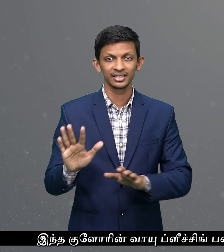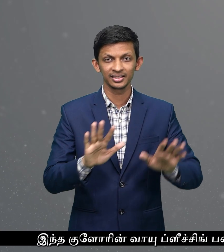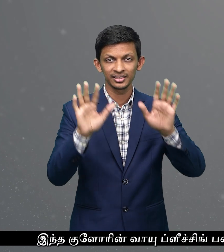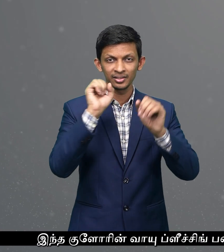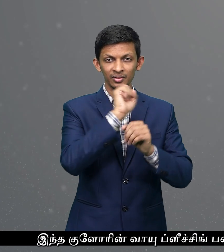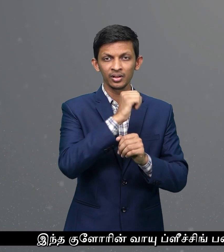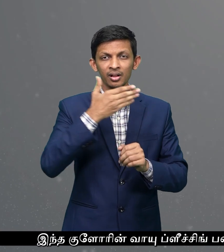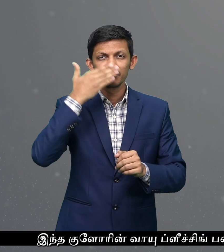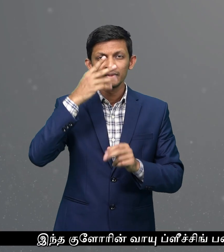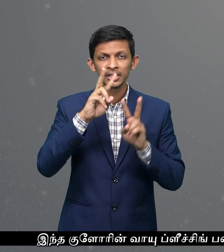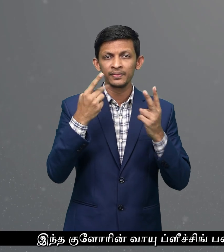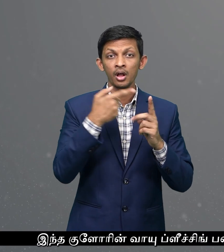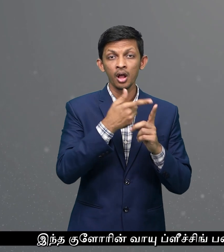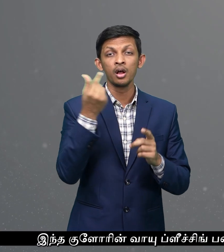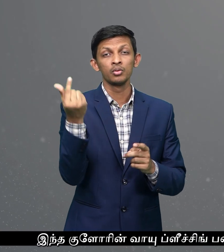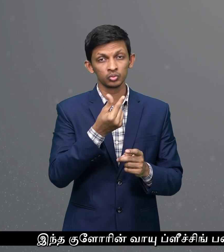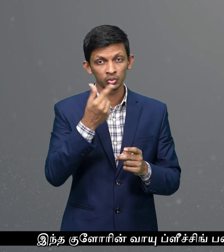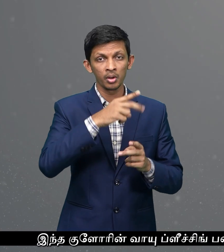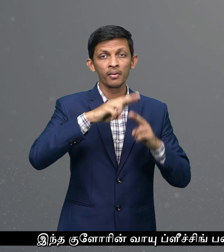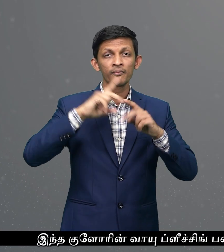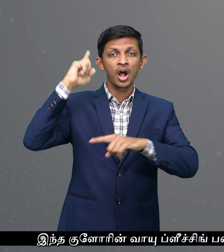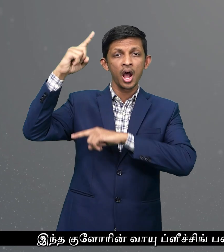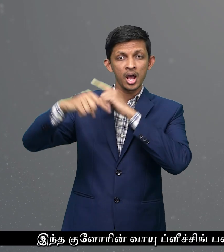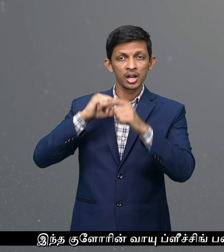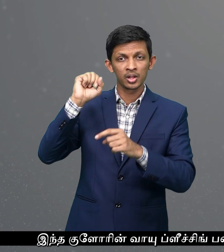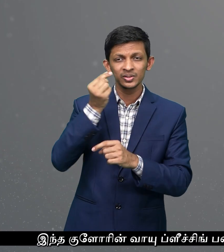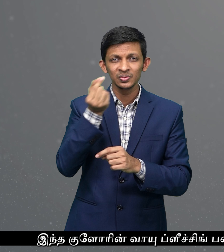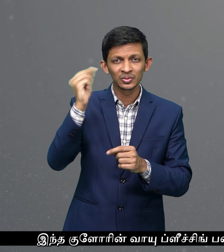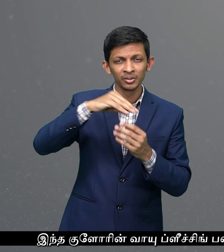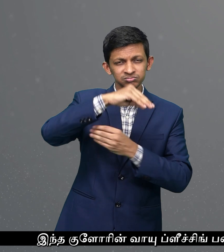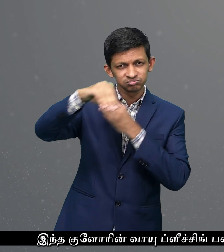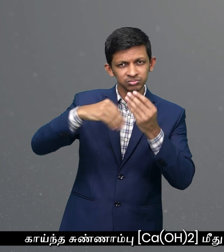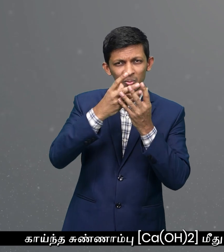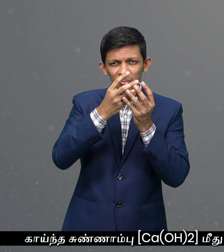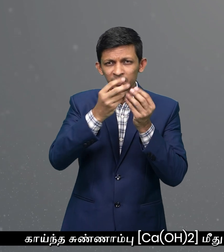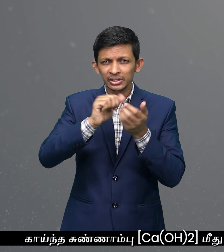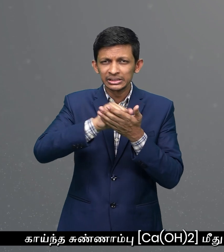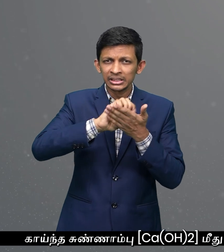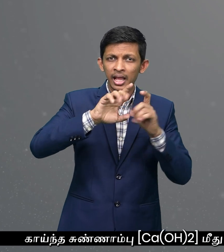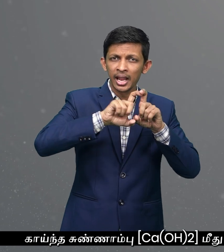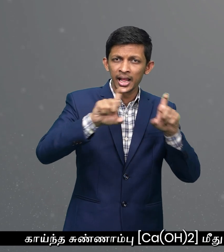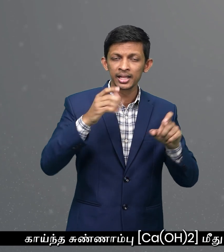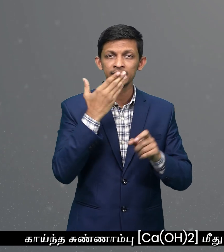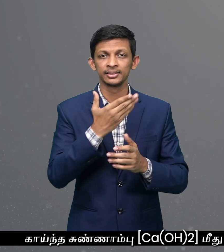இந்த குளோரின் வாயு ப்ளீச்சிங் பவுடர் உற்பத்திக்கு பயன்படுத்தப்படுகிறது. காய்ந்த சுண்ணாம்பு, அதாவது